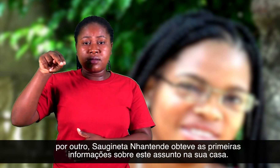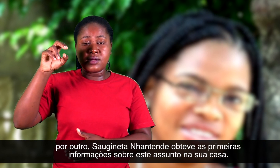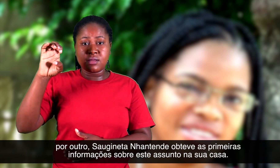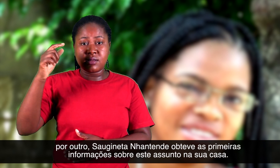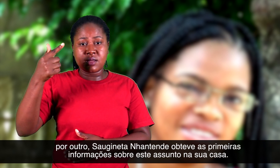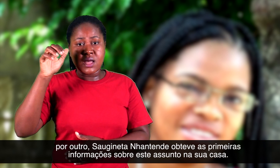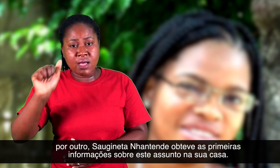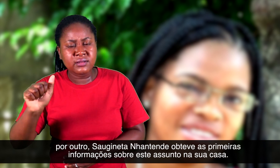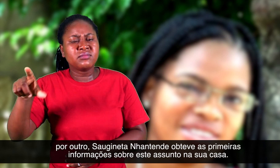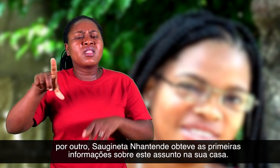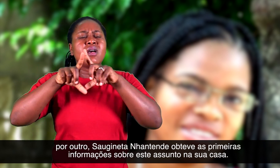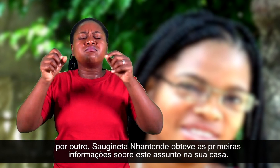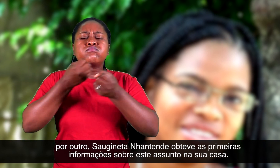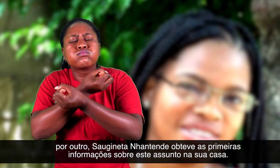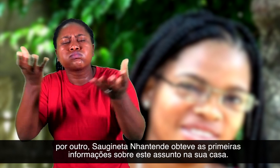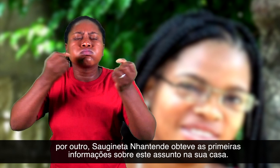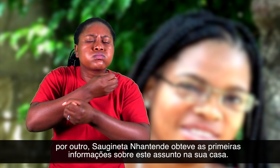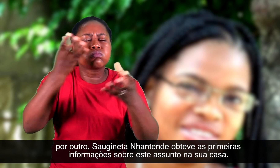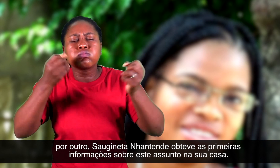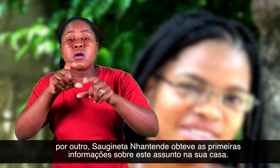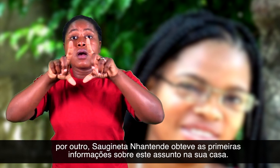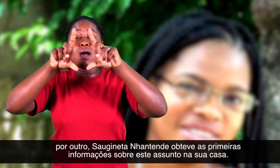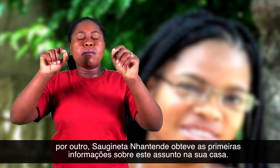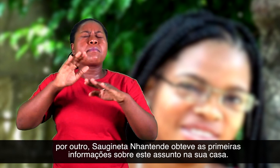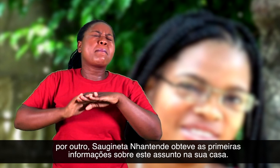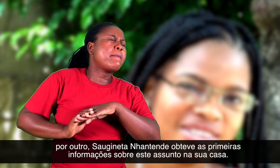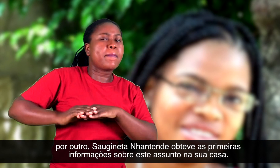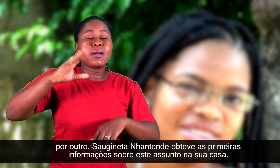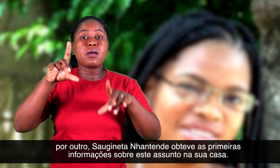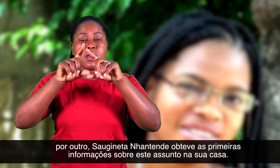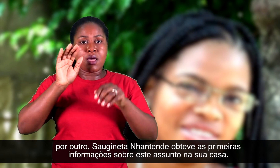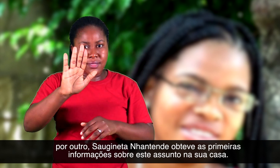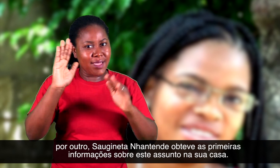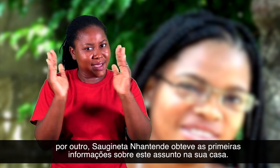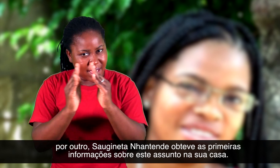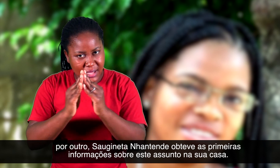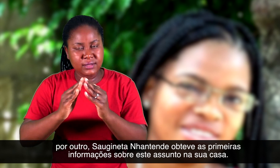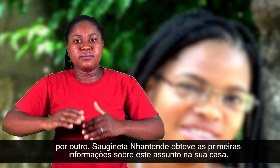obteve as primeiras informações sobre este assunto na sua casa.